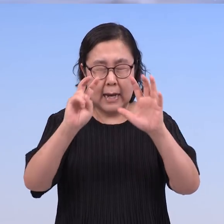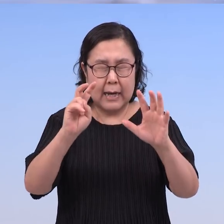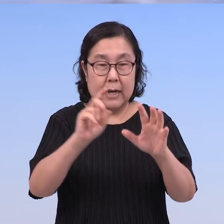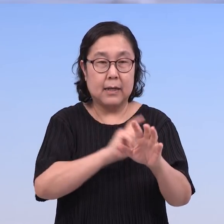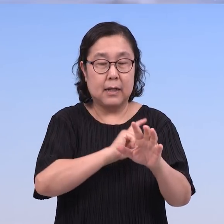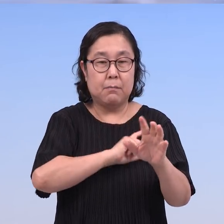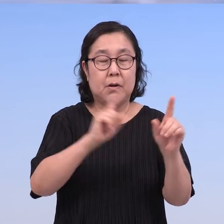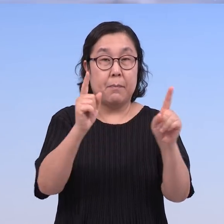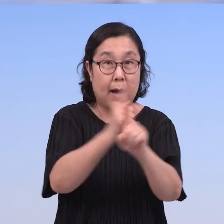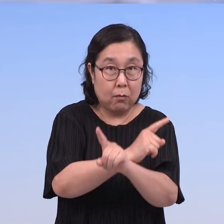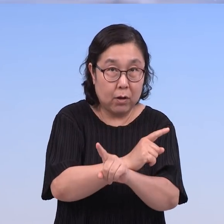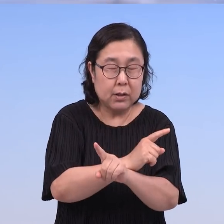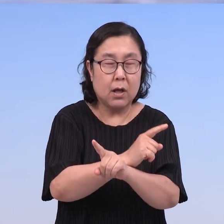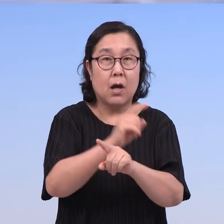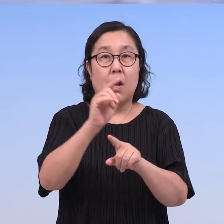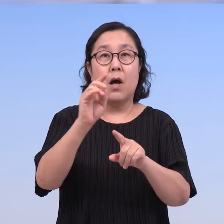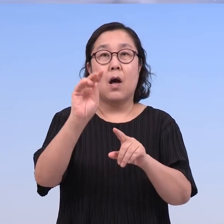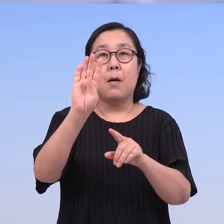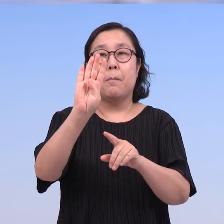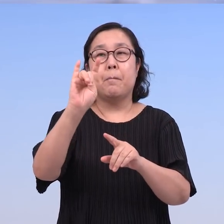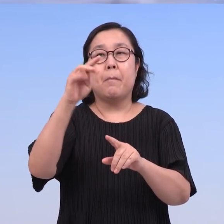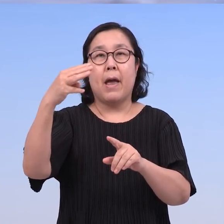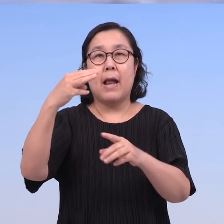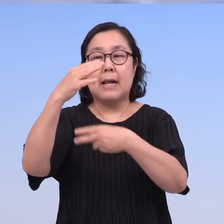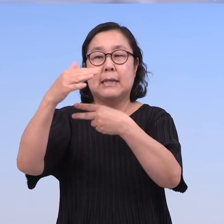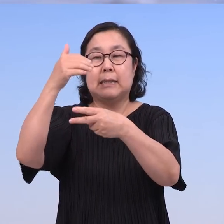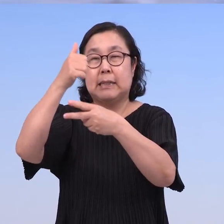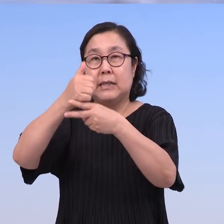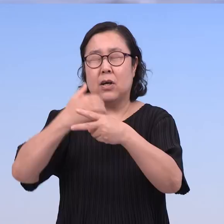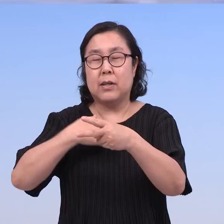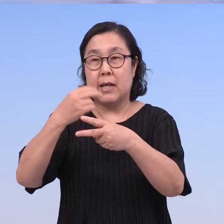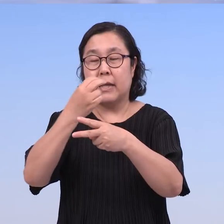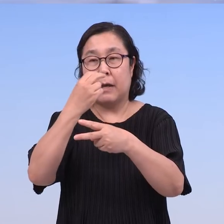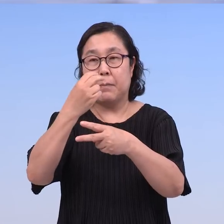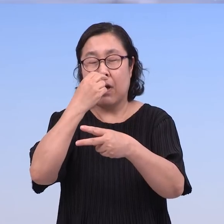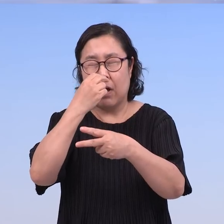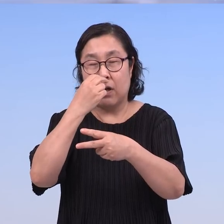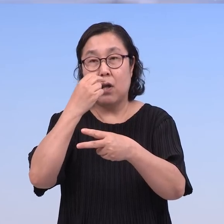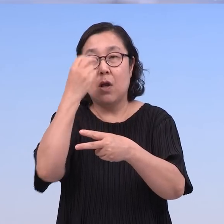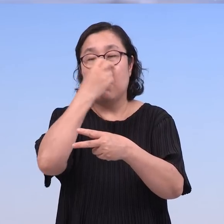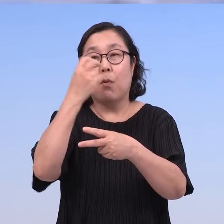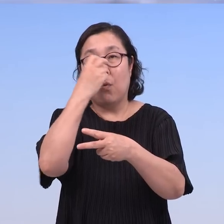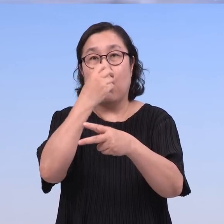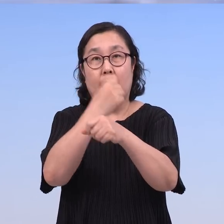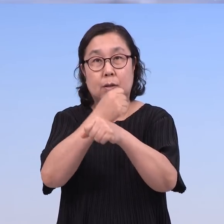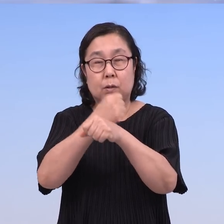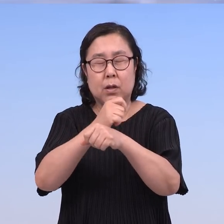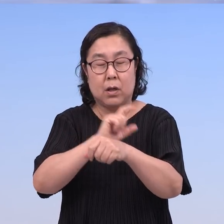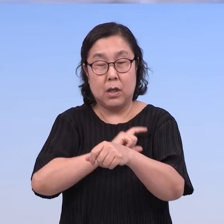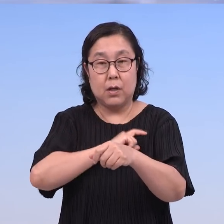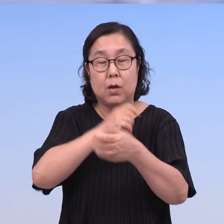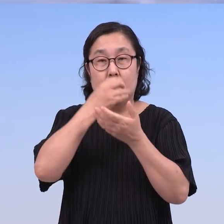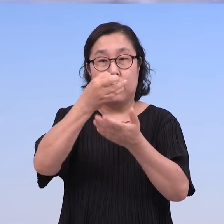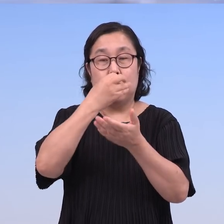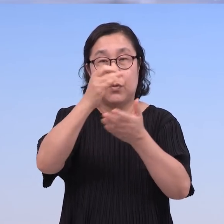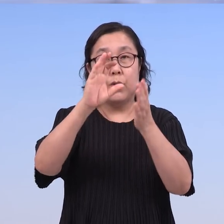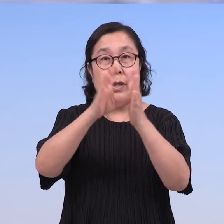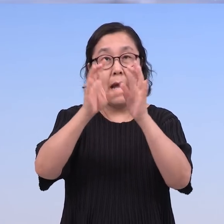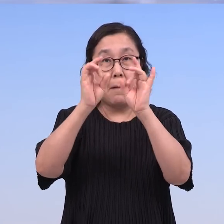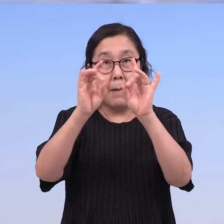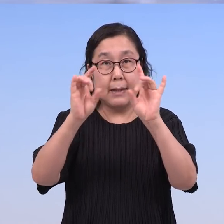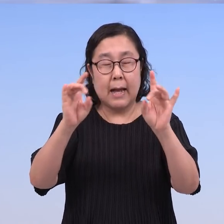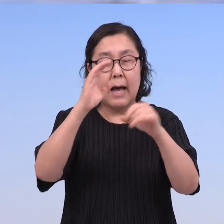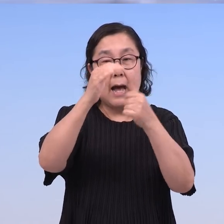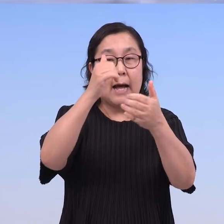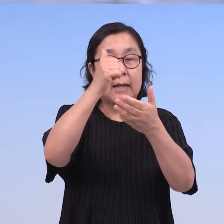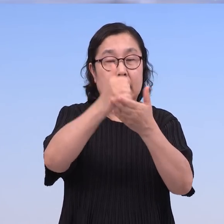대신에 벨드사살, 벨 신이여 나의 생명을 보호하소서, 그렇게 해서 이제 이름을 부를 때마다